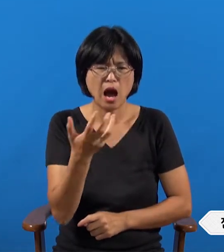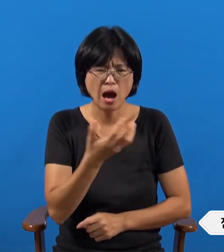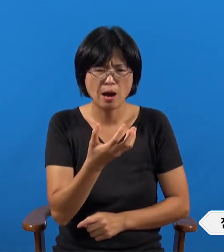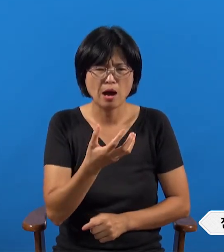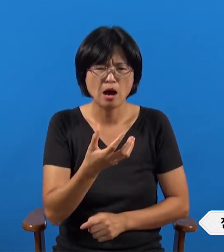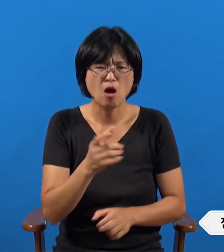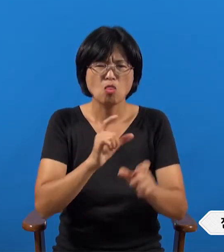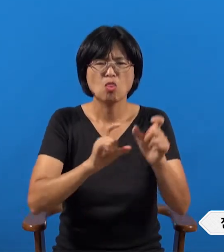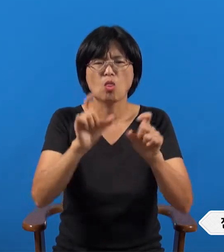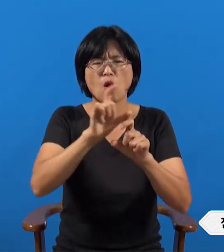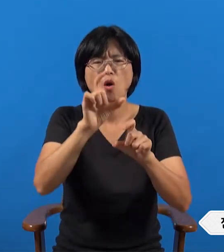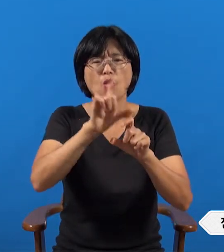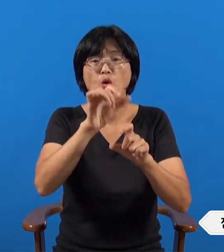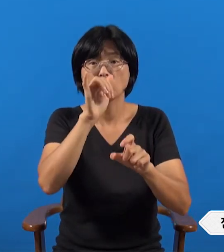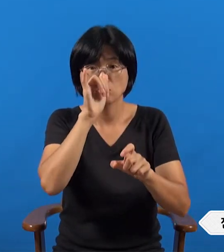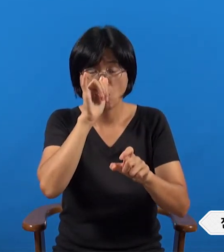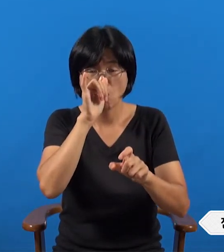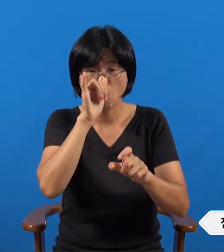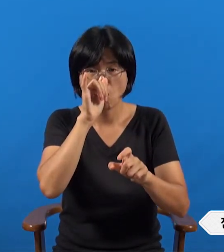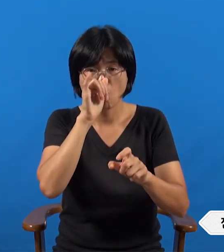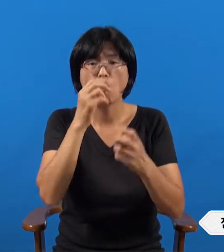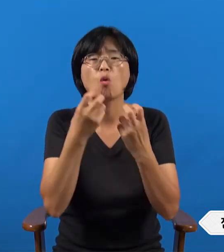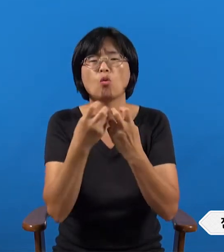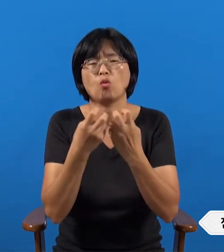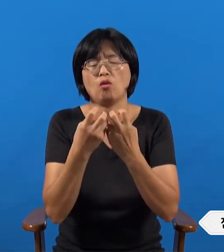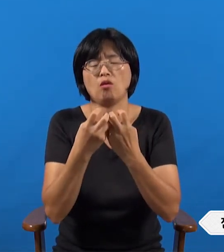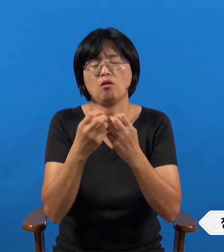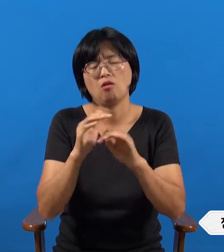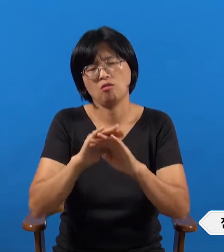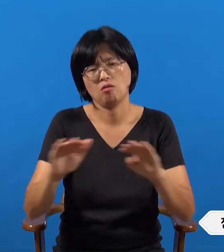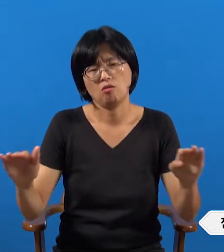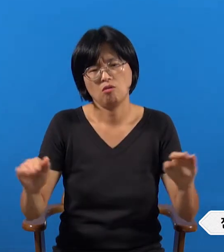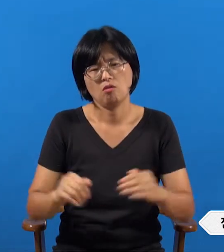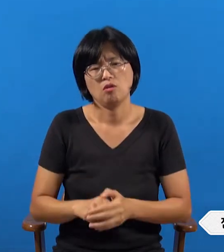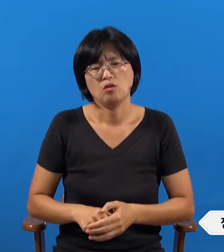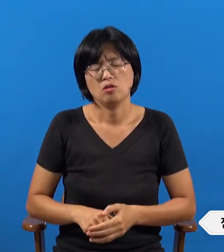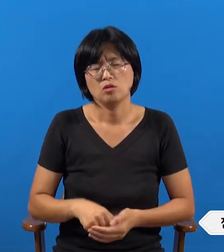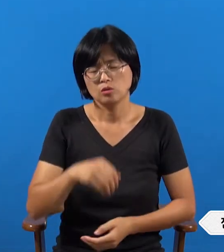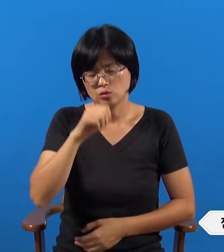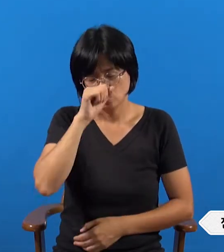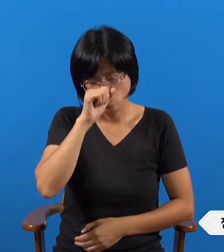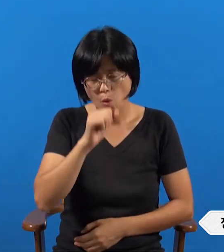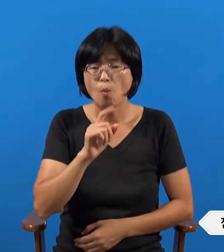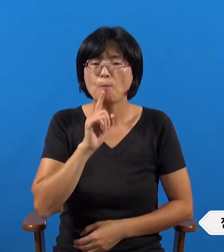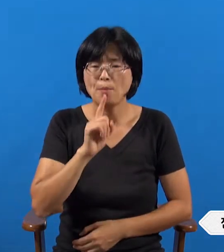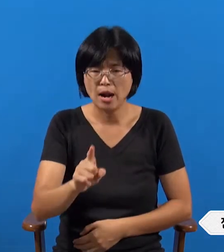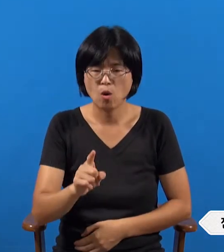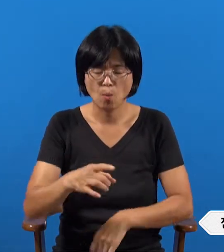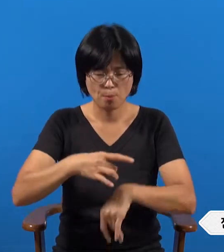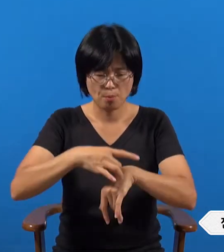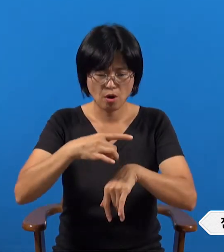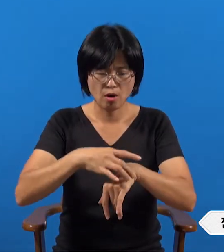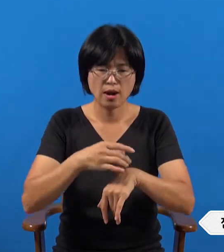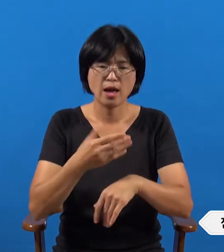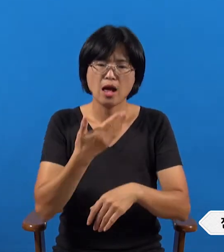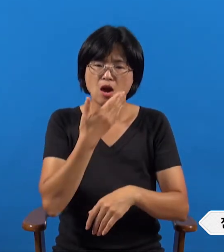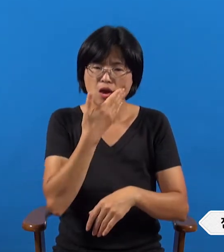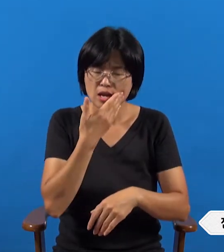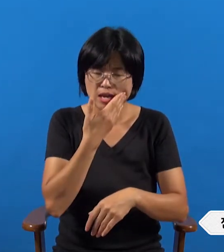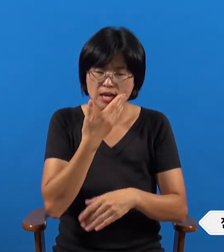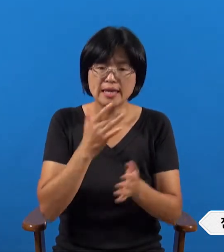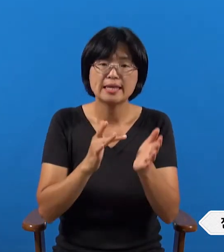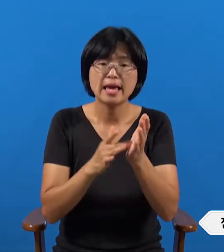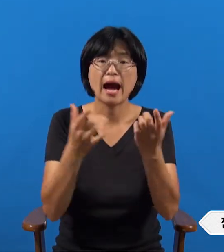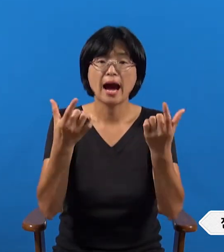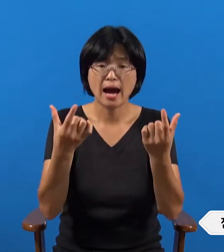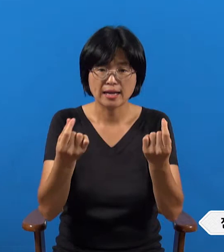하고 있다면 오늘 성경은 말씀합니다. 선한 말로 마음에 달고 뼈에 양약 같은